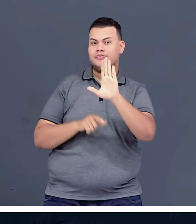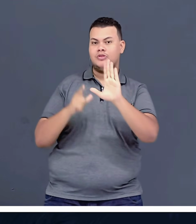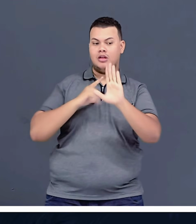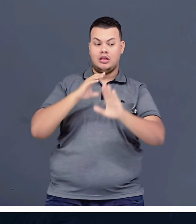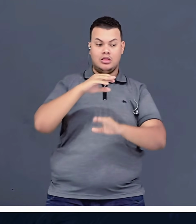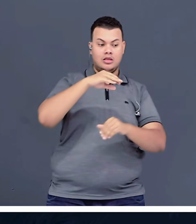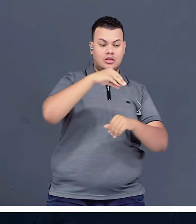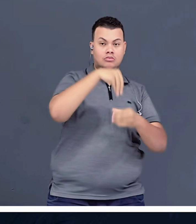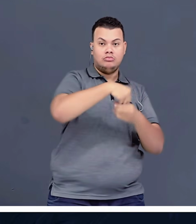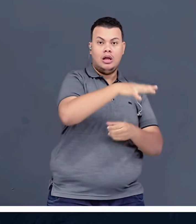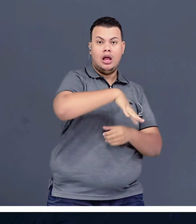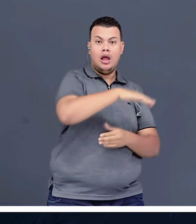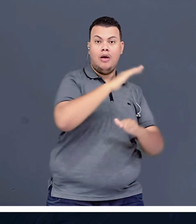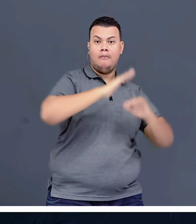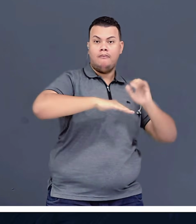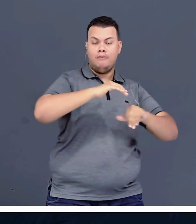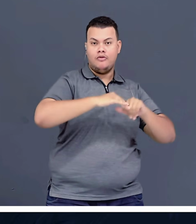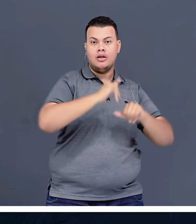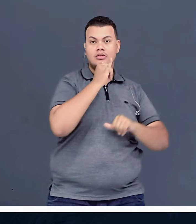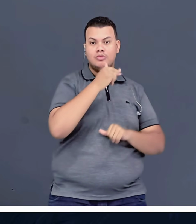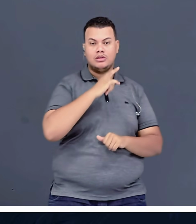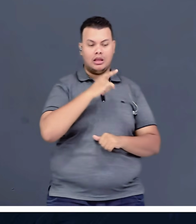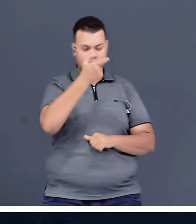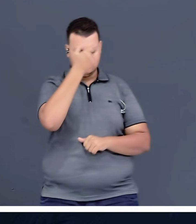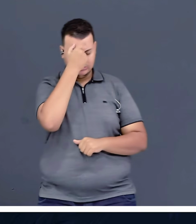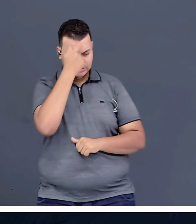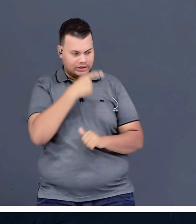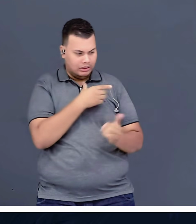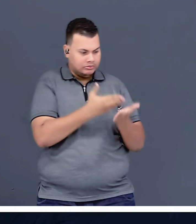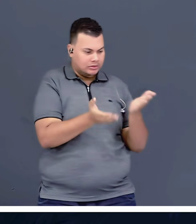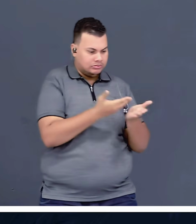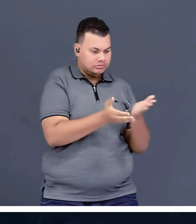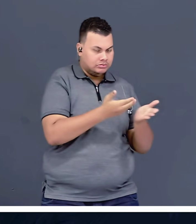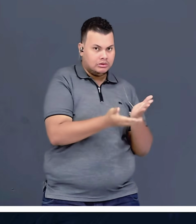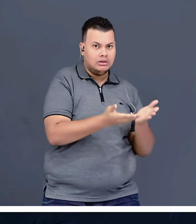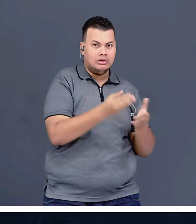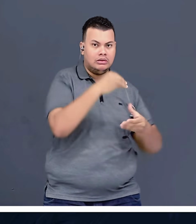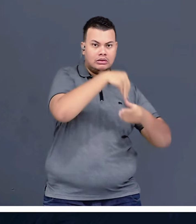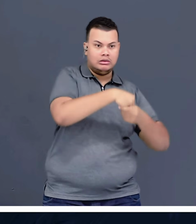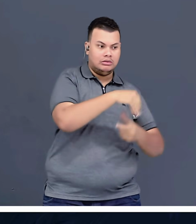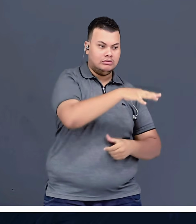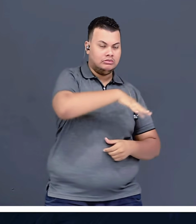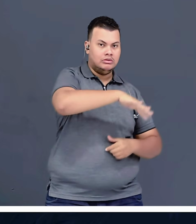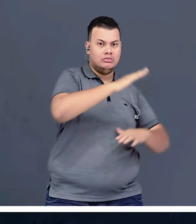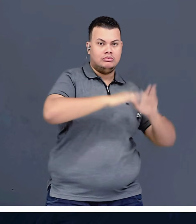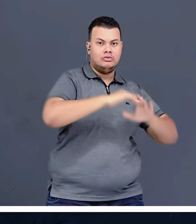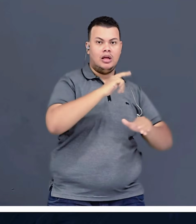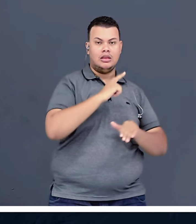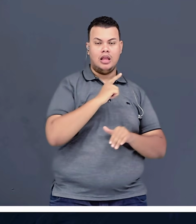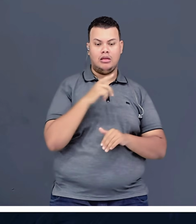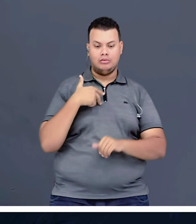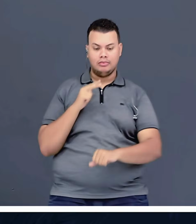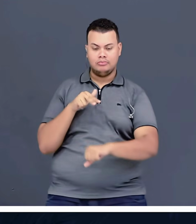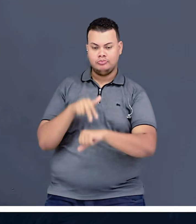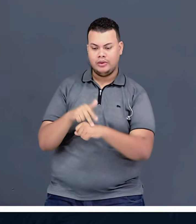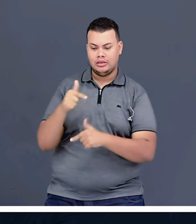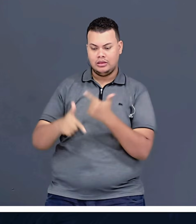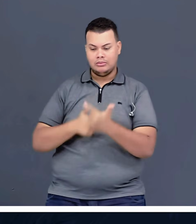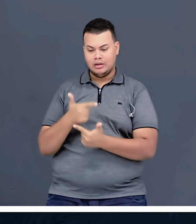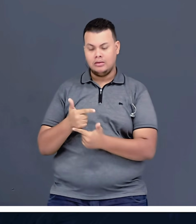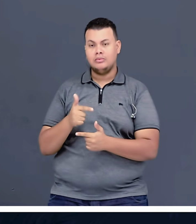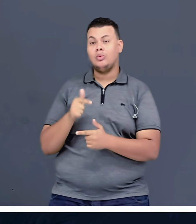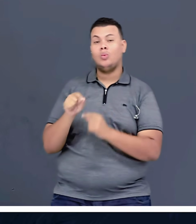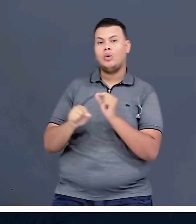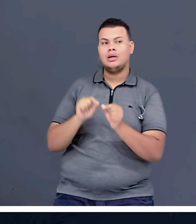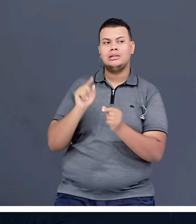vida profissional? Quem vive a mentalidade de escassez na sua vida profissional? A pessoa está no emprego sempre fazendo